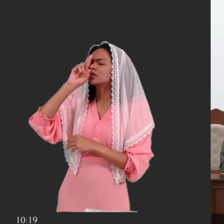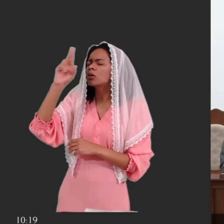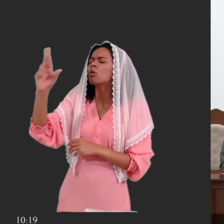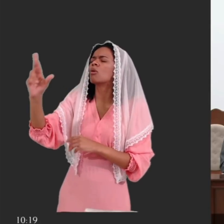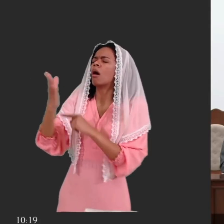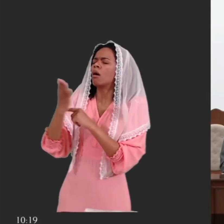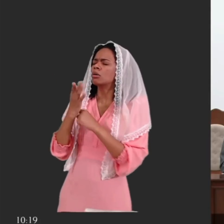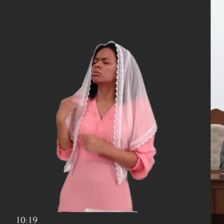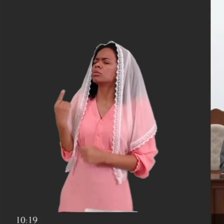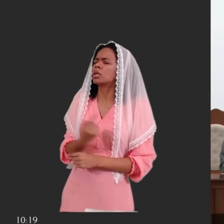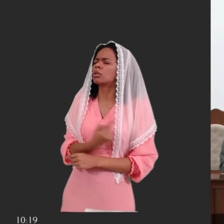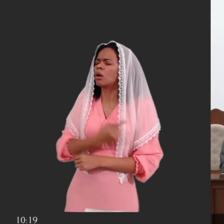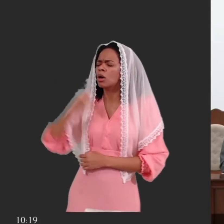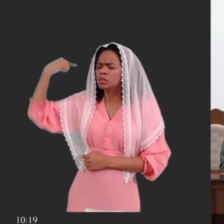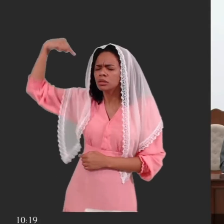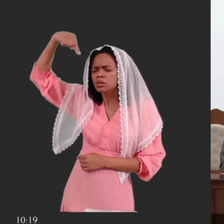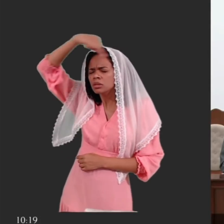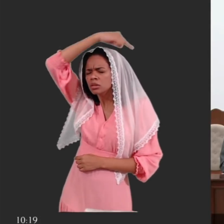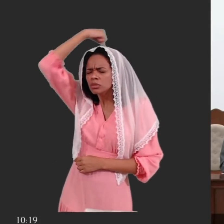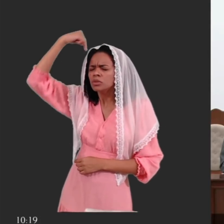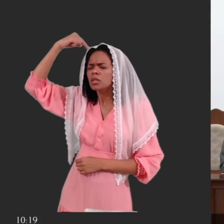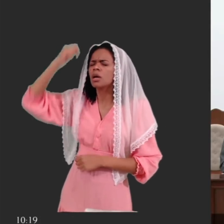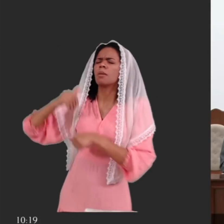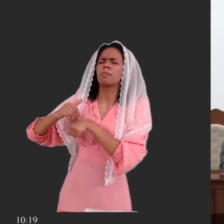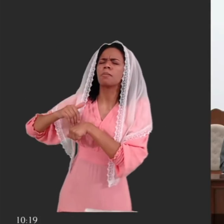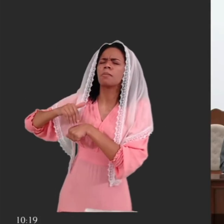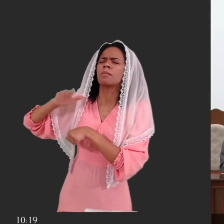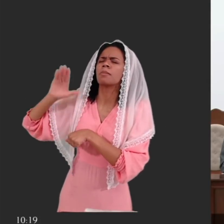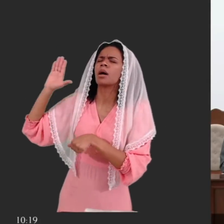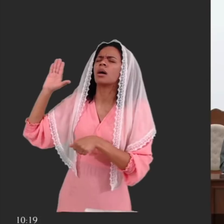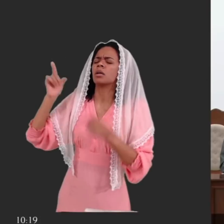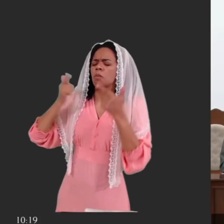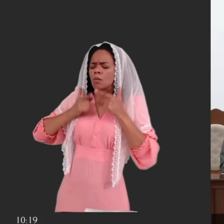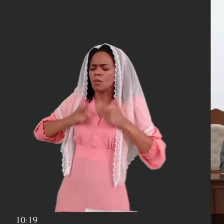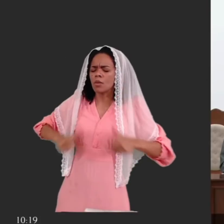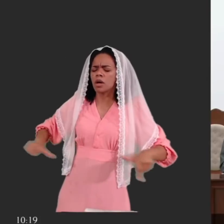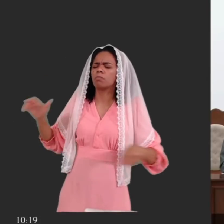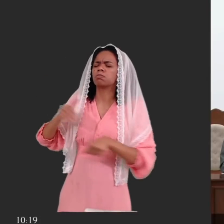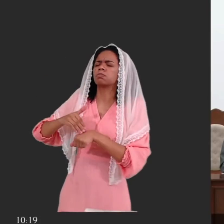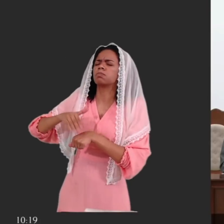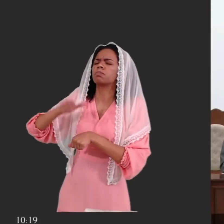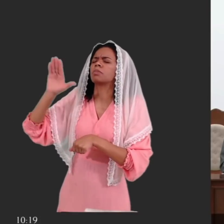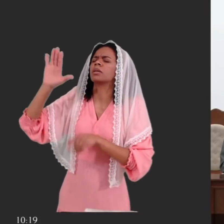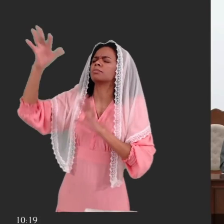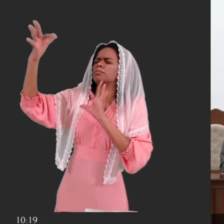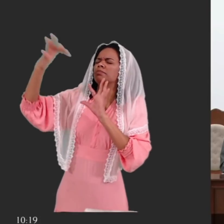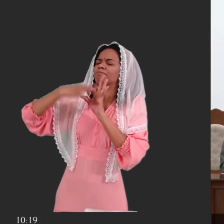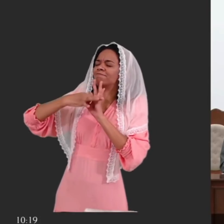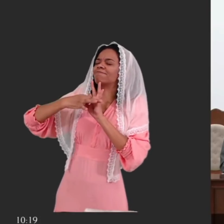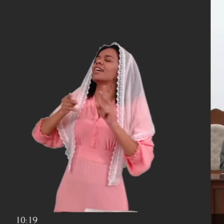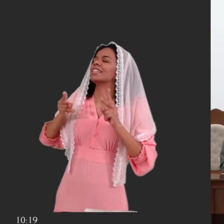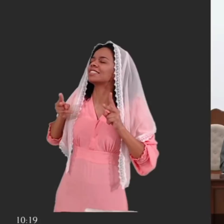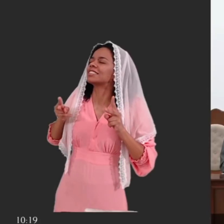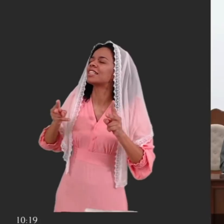humilhar, nos santificar, nos consagrar, para que nunca falte a tua presença no nosso